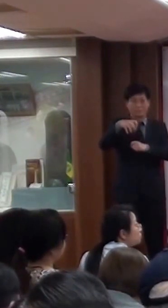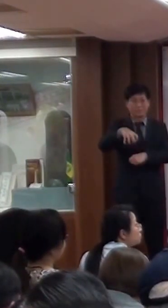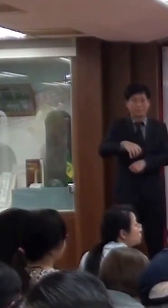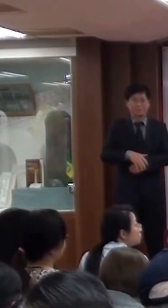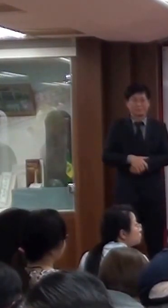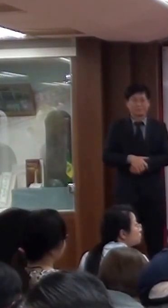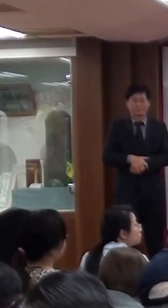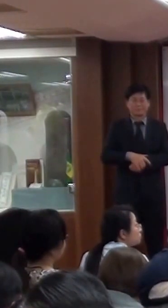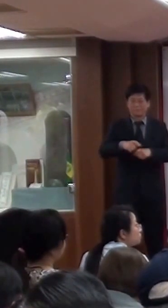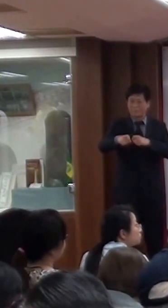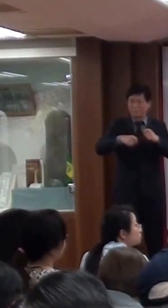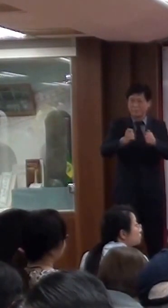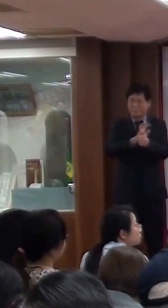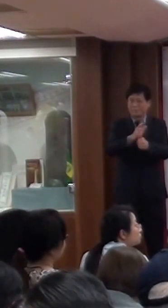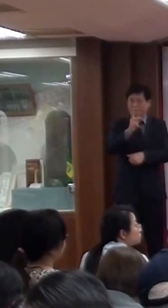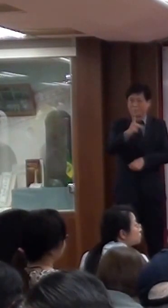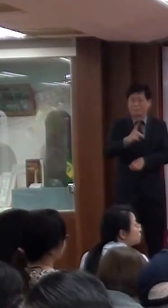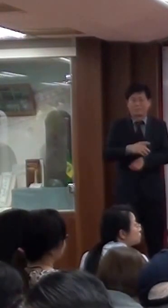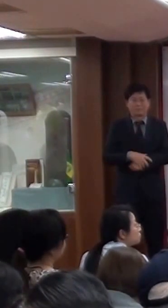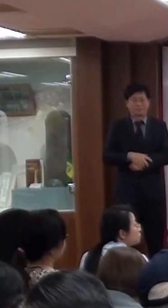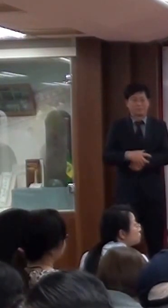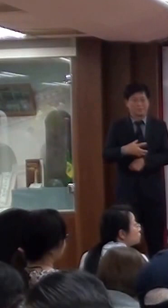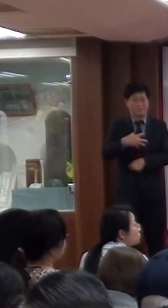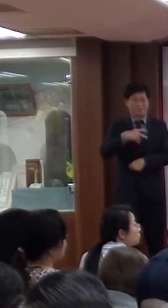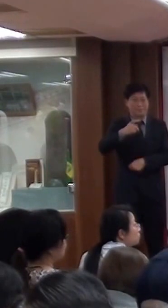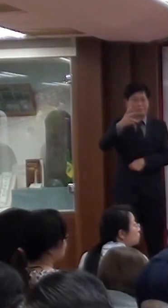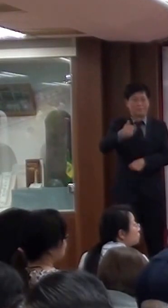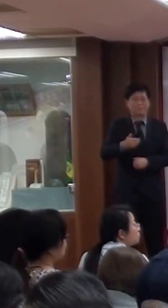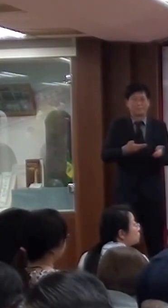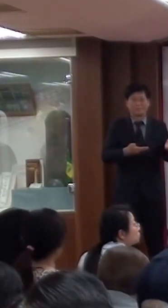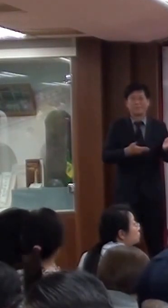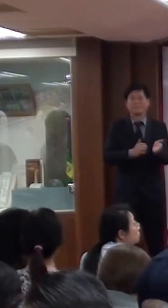征处企划服务科吴立宏科长。